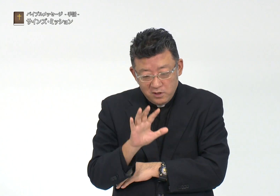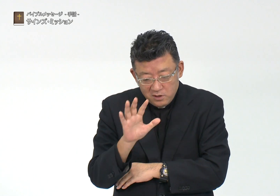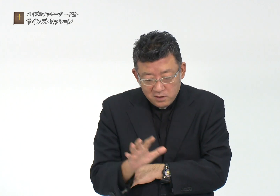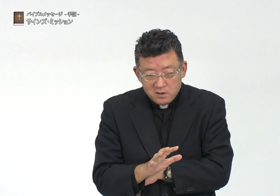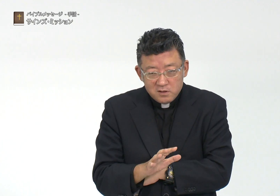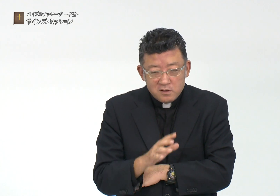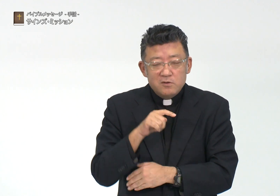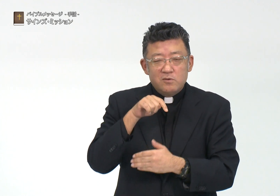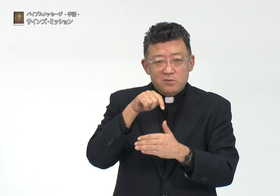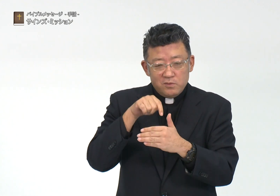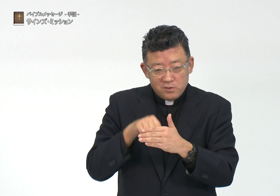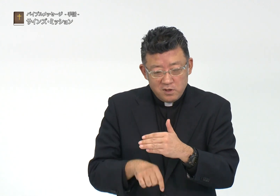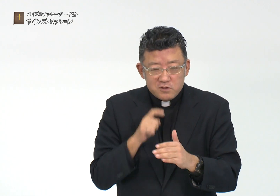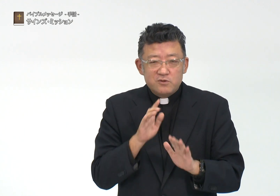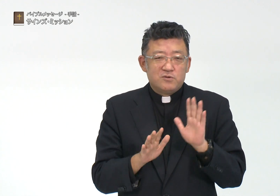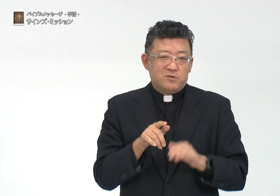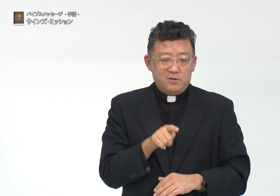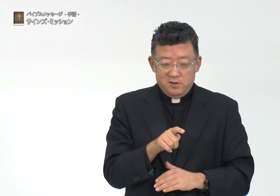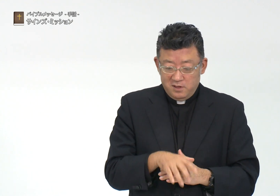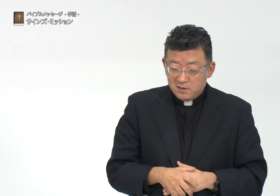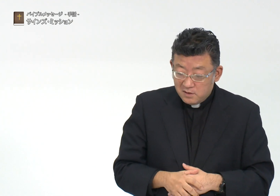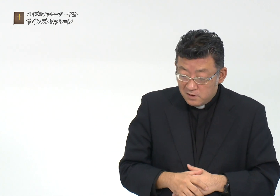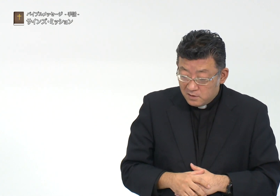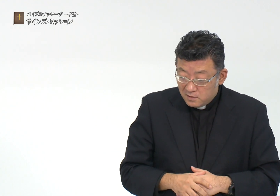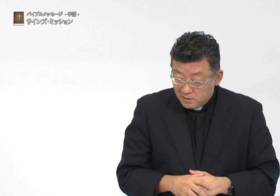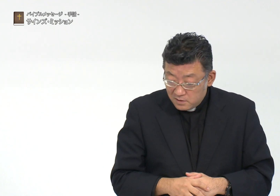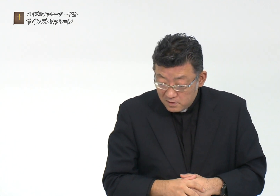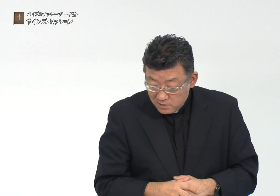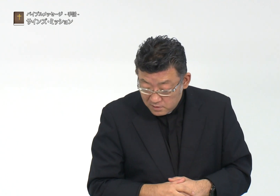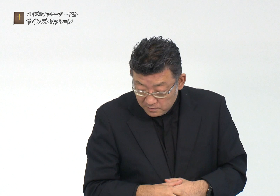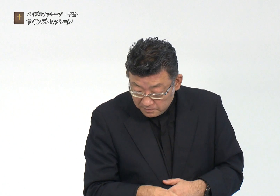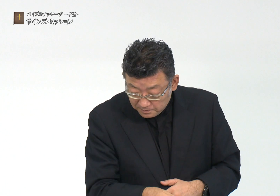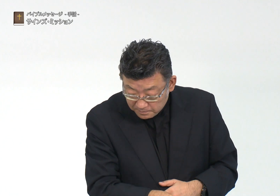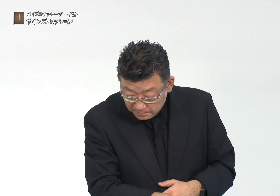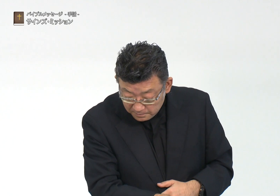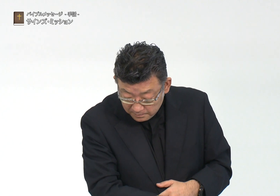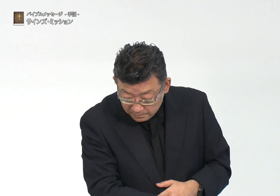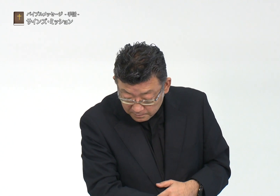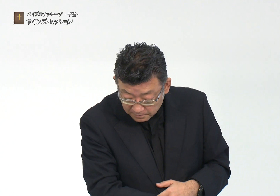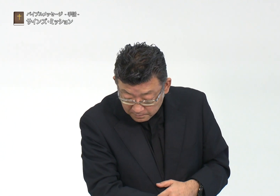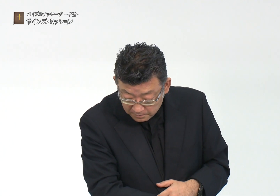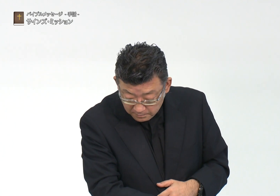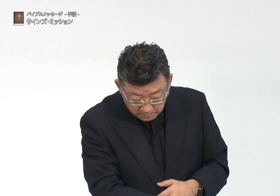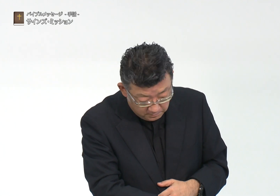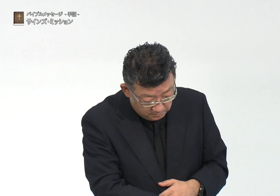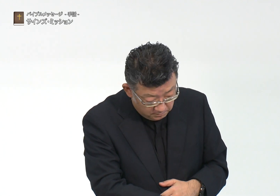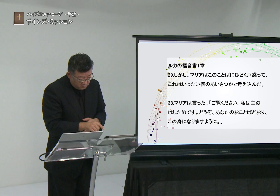ことそのことを考え深く思い巡らしていたのです